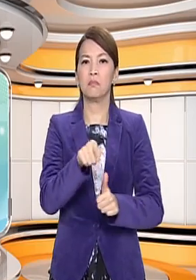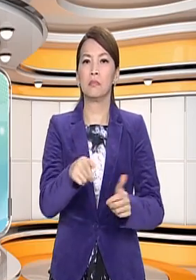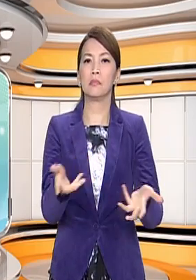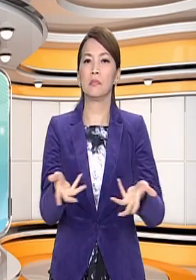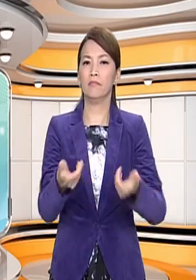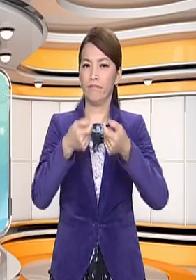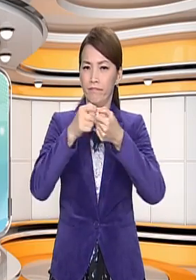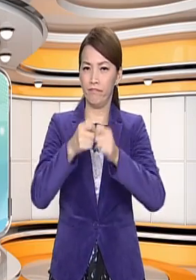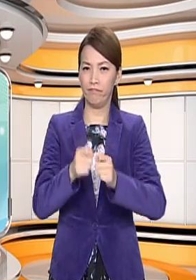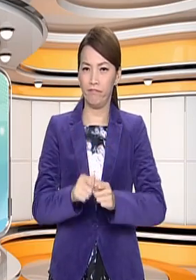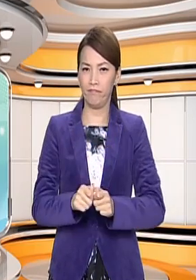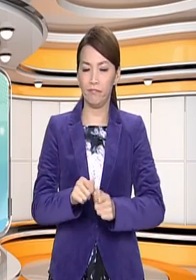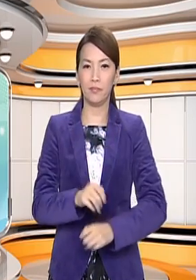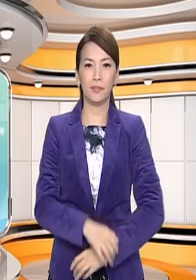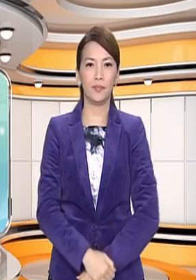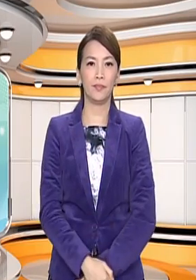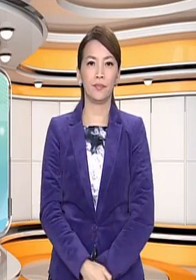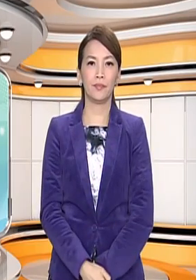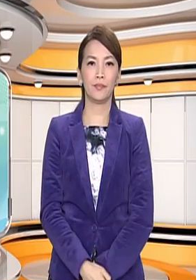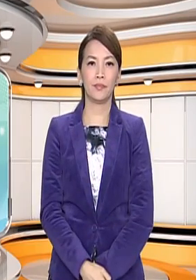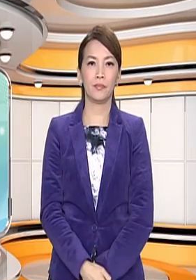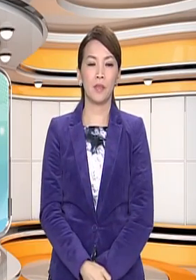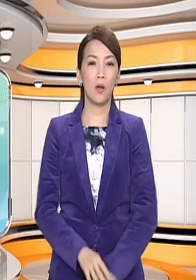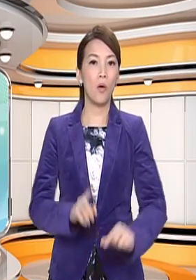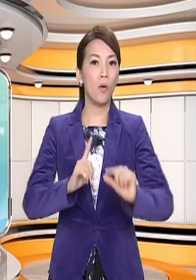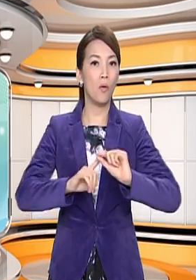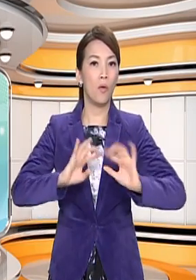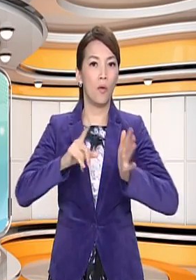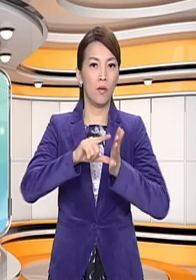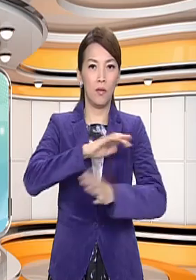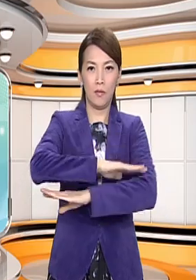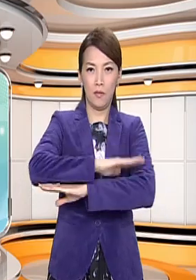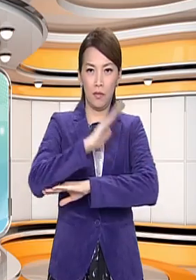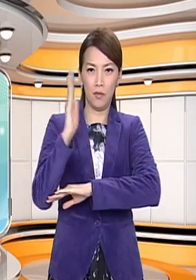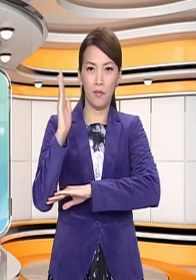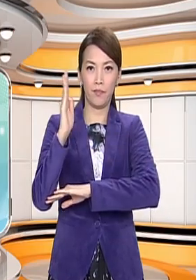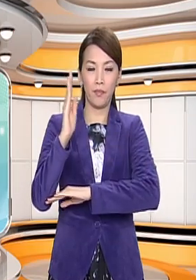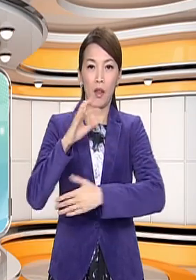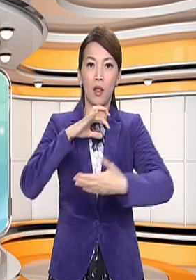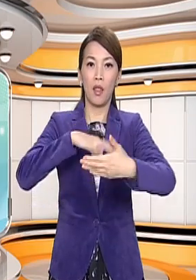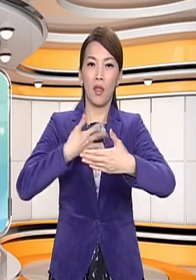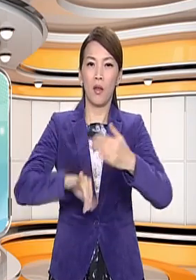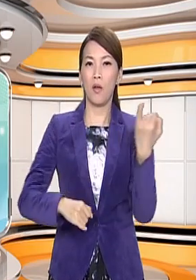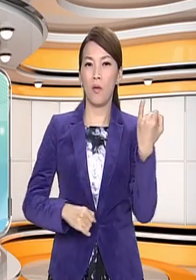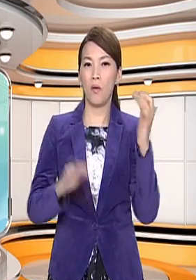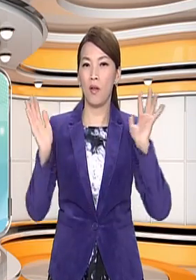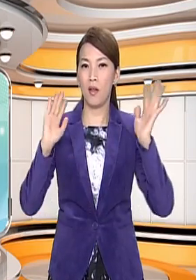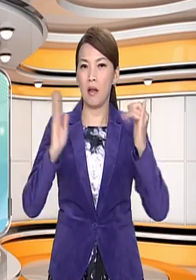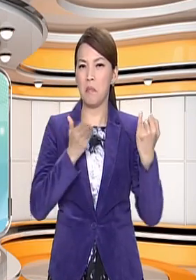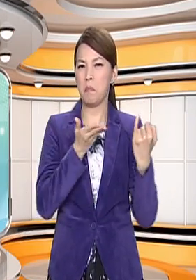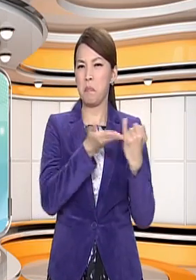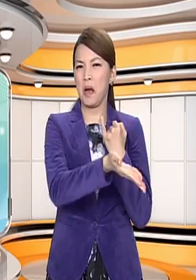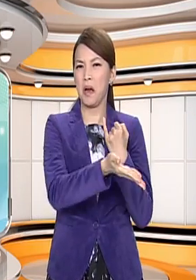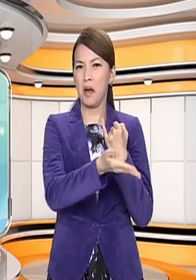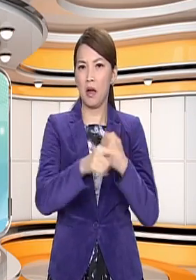而中国时报的头条则是说内湖随机杀害女童案，外界批